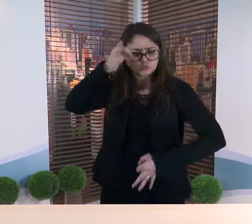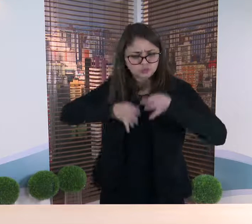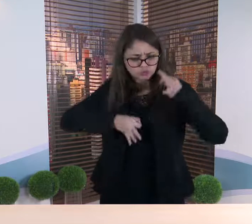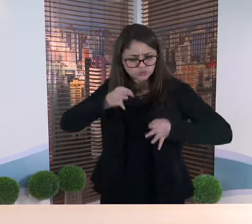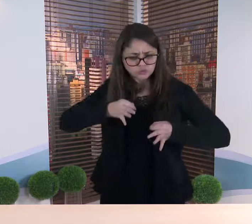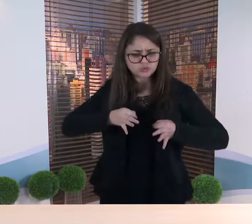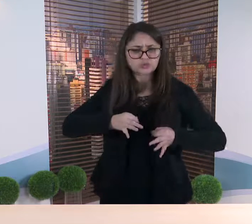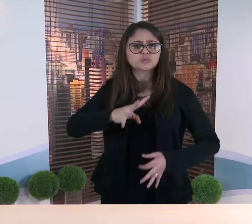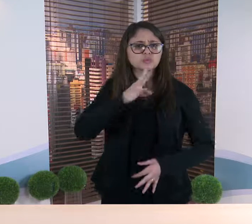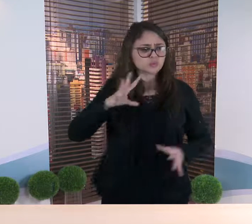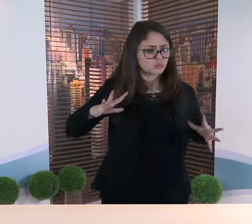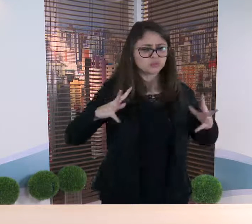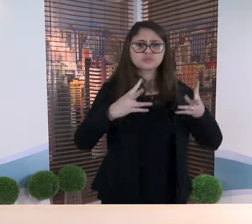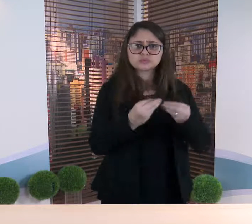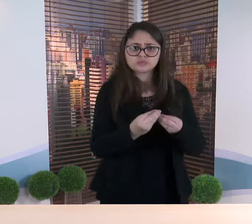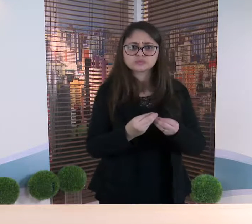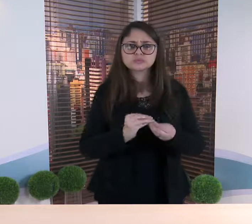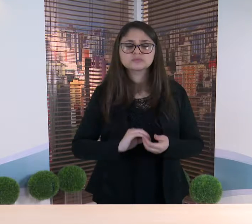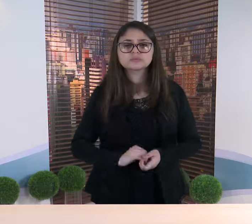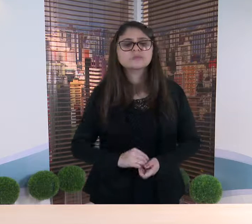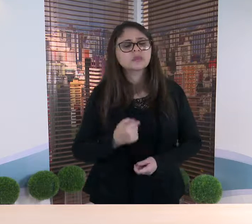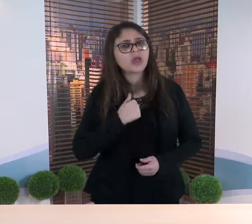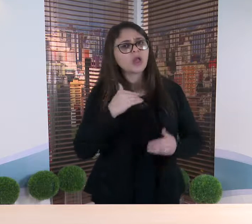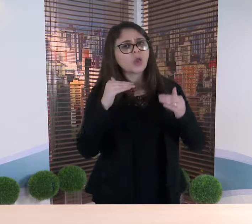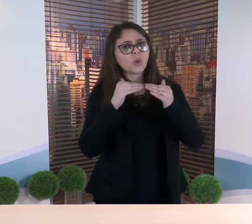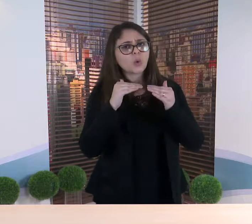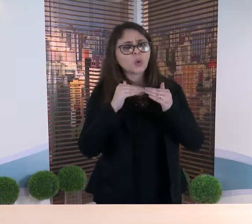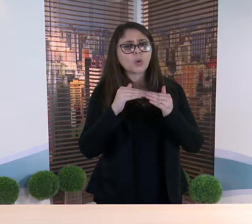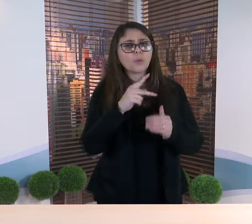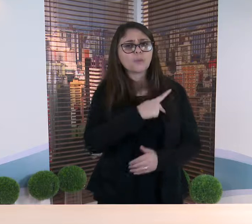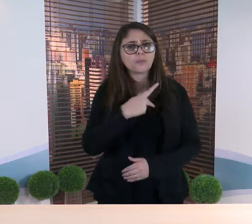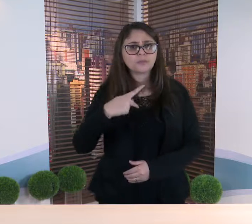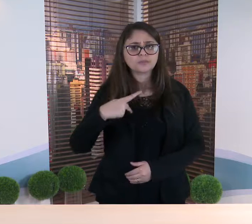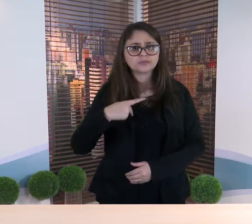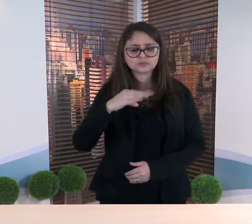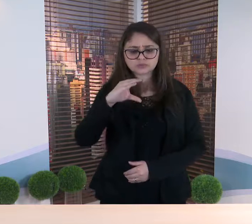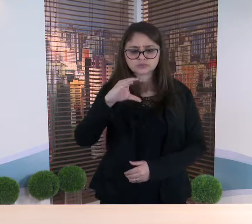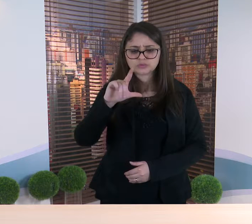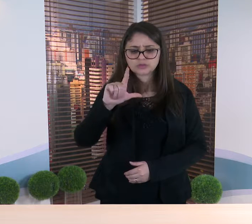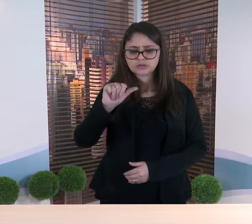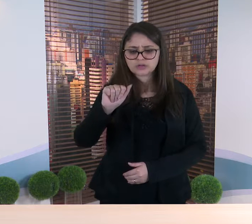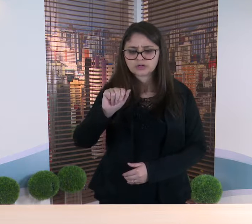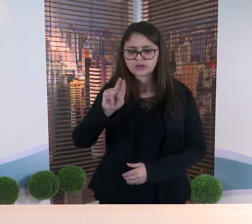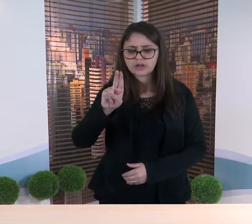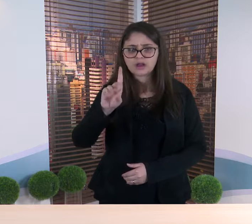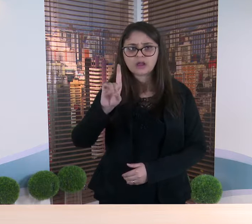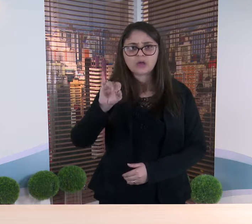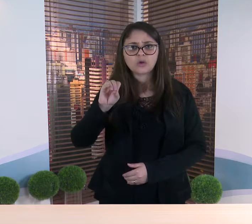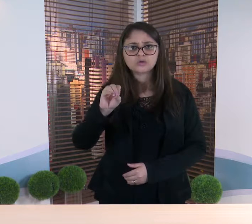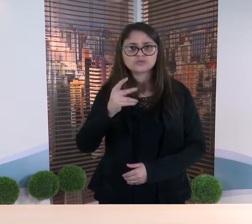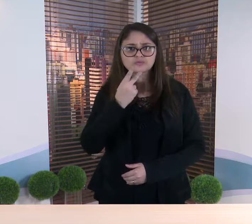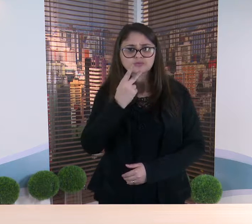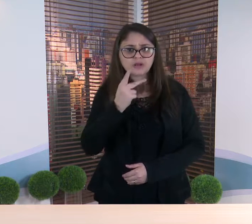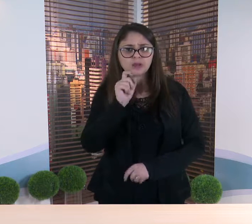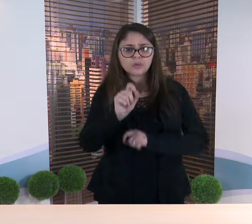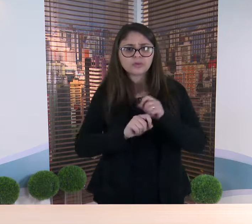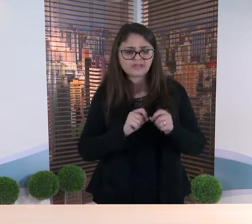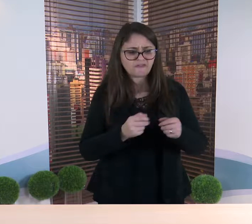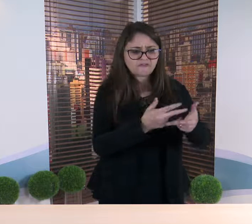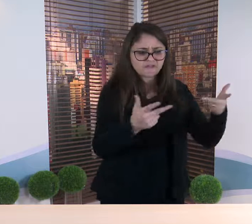e onipotente. Olha, eu concordo com o pastor Cláudio Honor de Andrade quando ele diz que muitos são os servos de